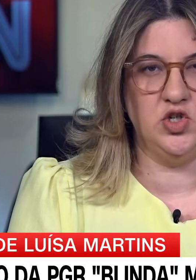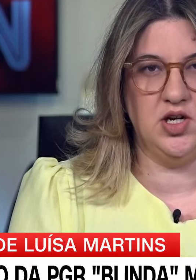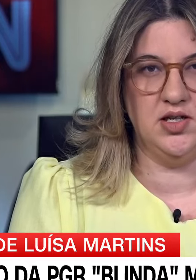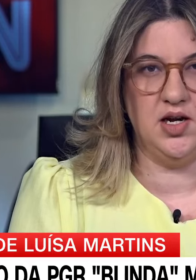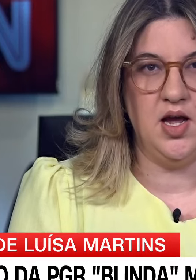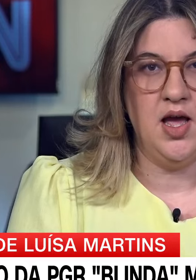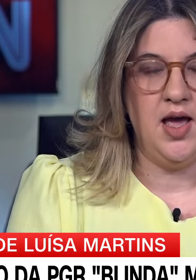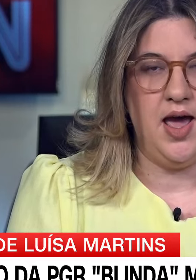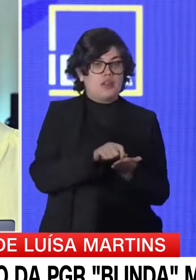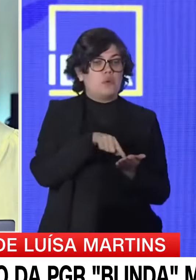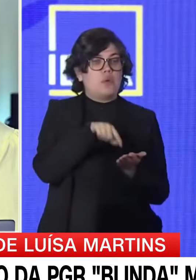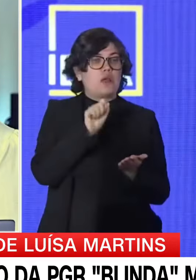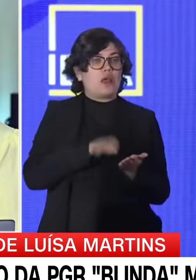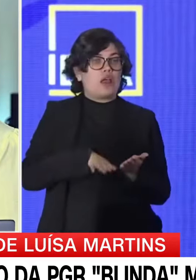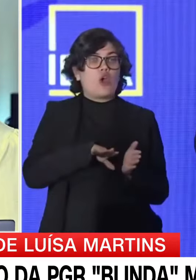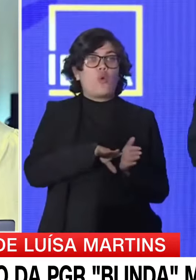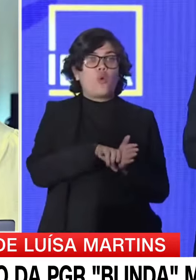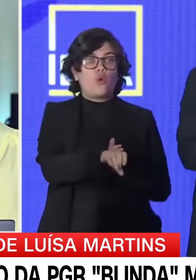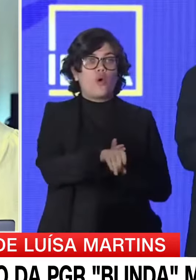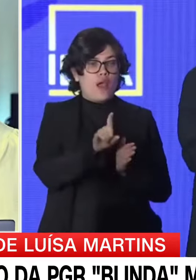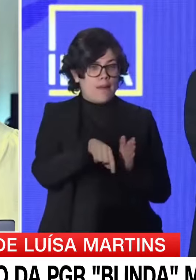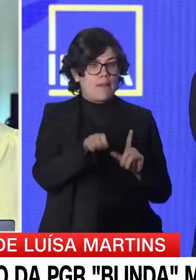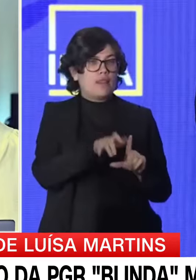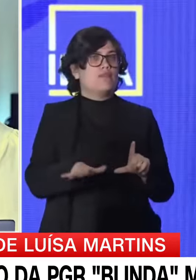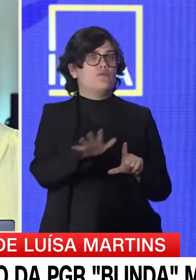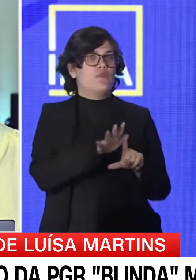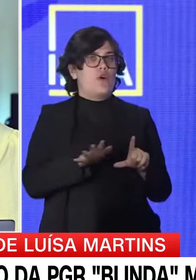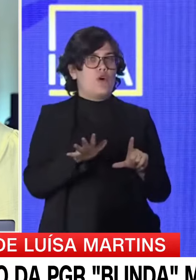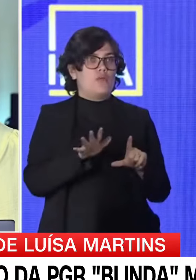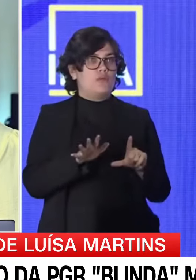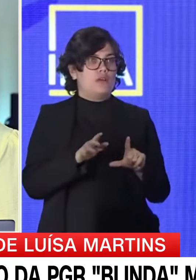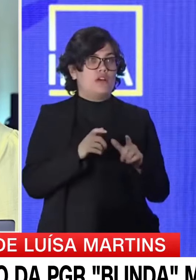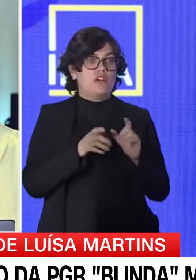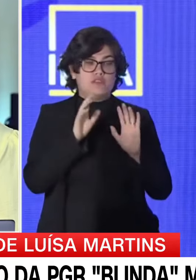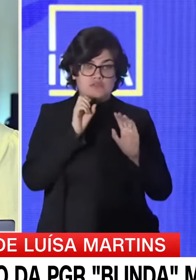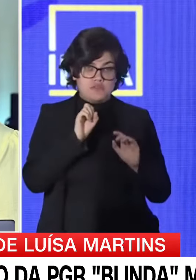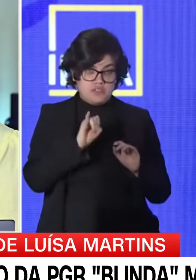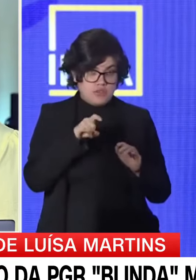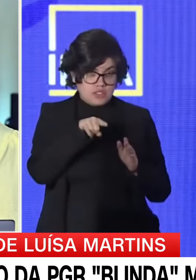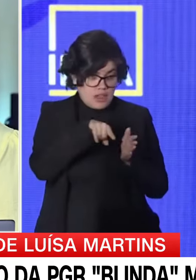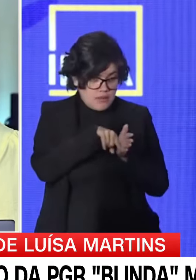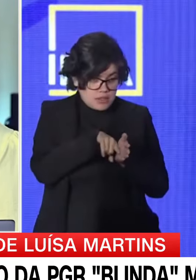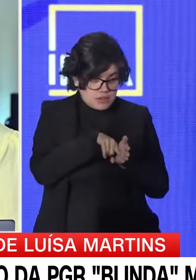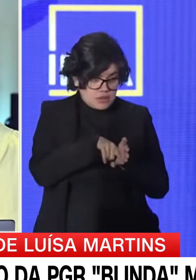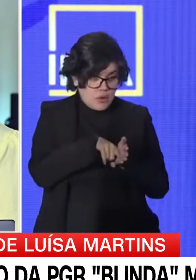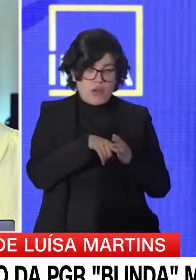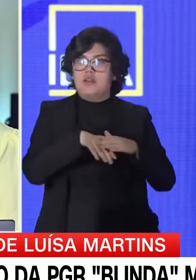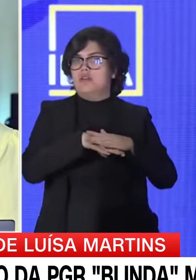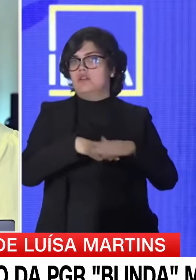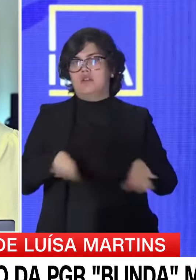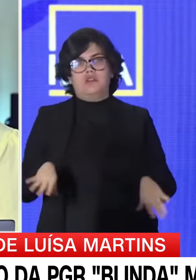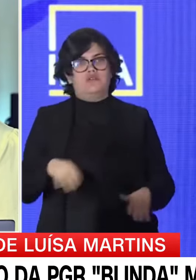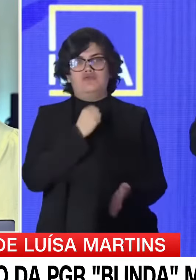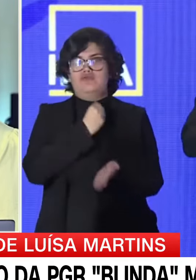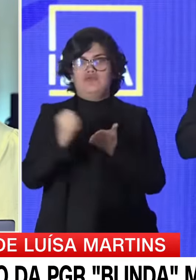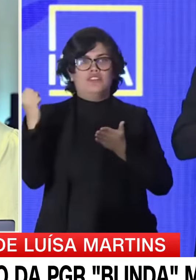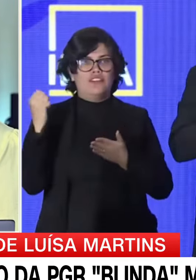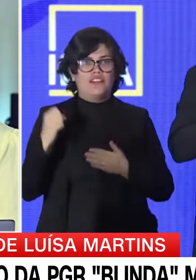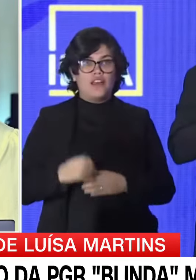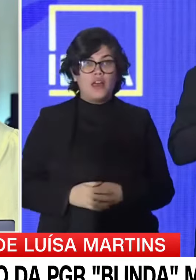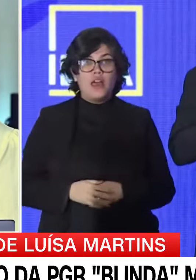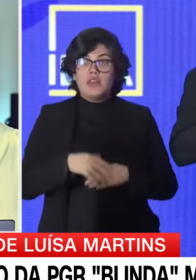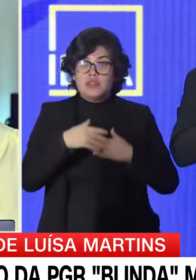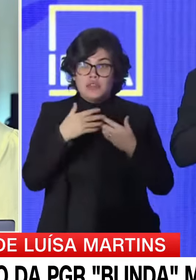Ministro Alexandre eh ciência né anuência e uma uma um acompanhamento próximo por parte da